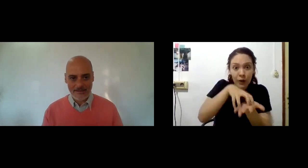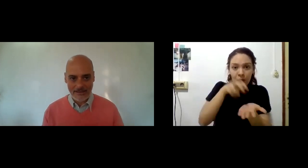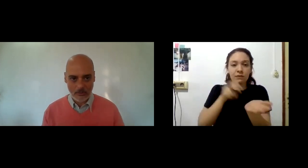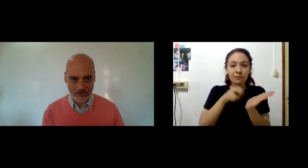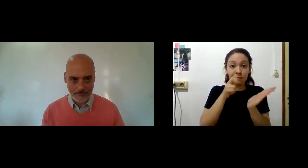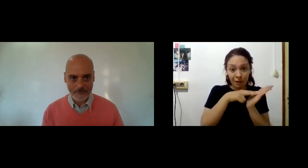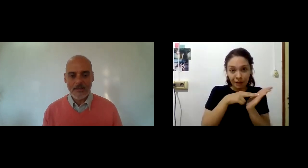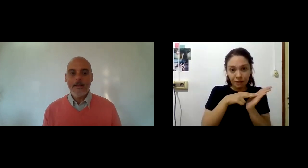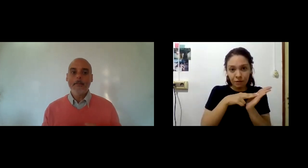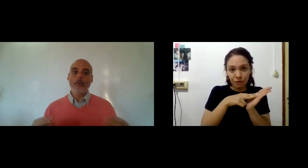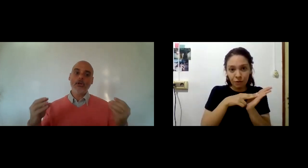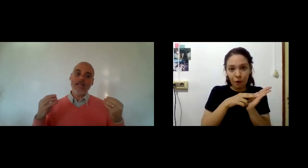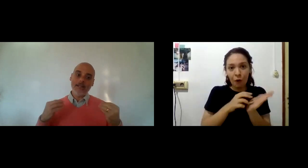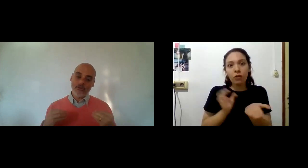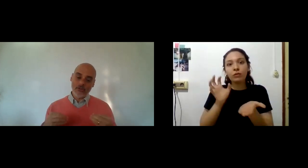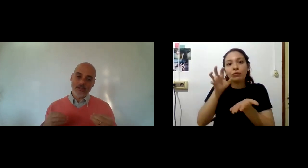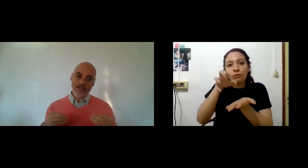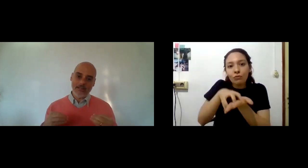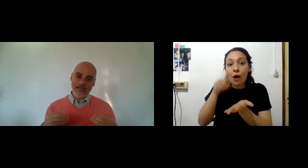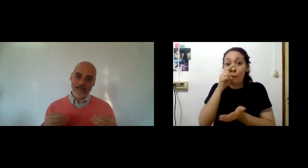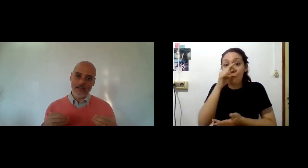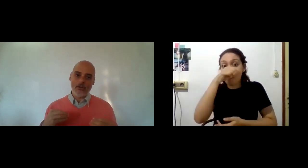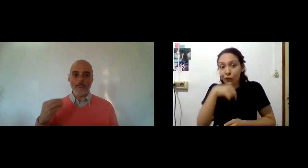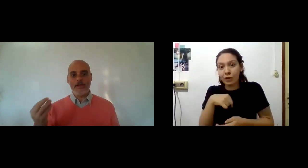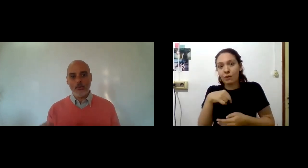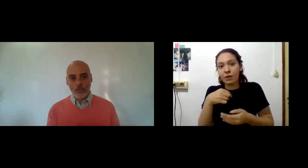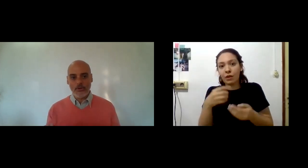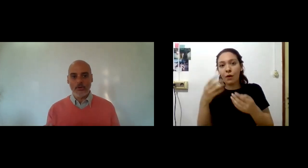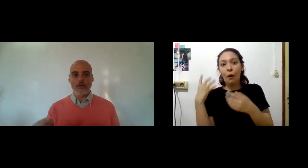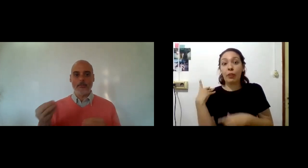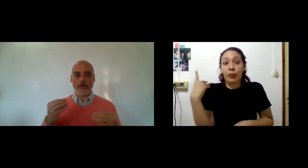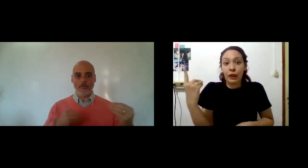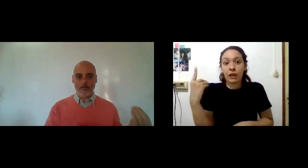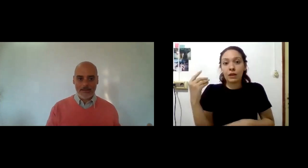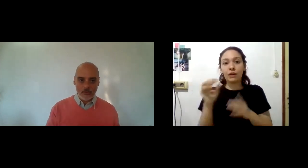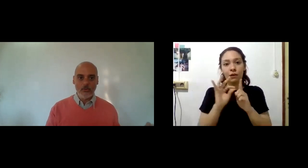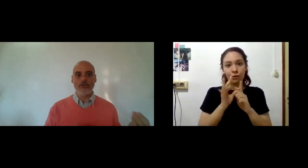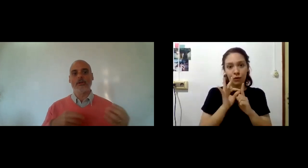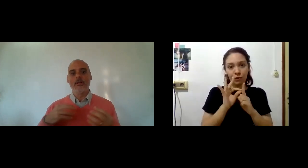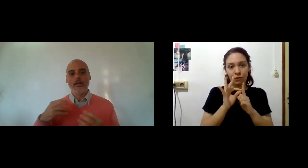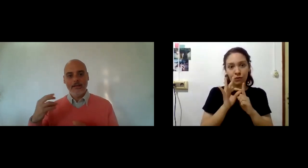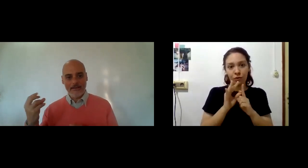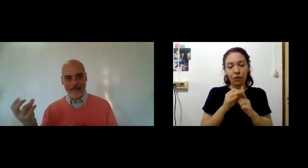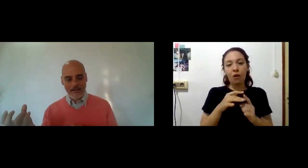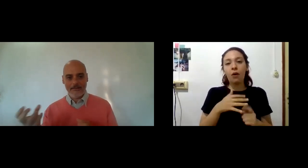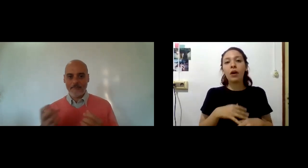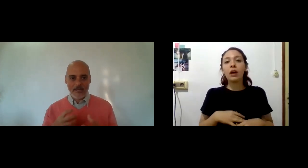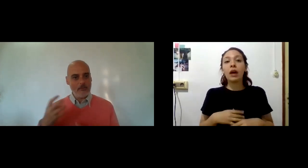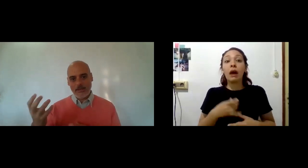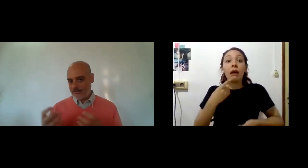y Ciencias de la Educación. Por lo tanto, los cambios de estudio, los cambios de plan de estudio